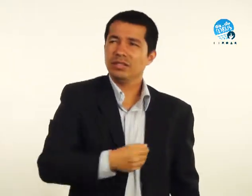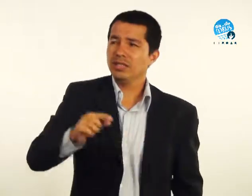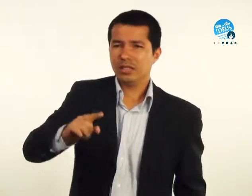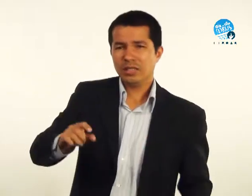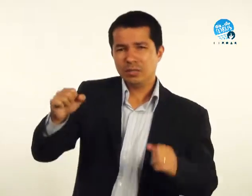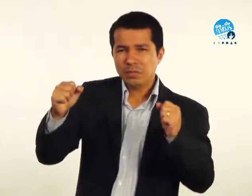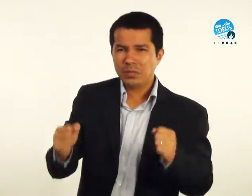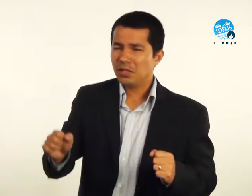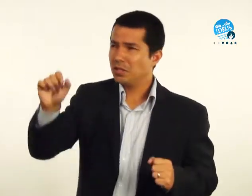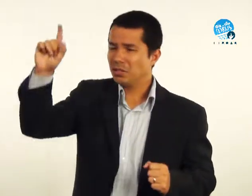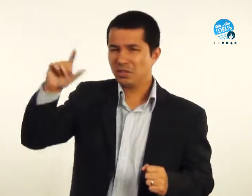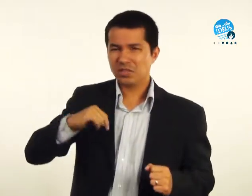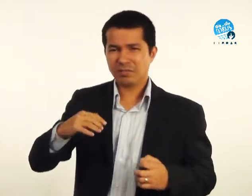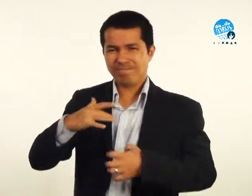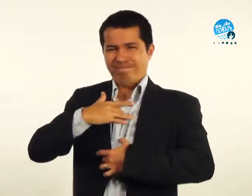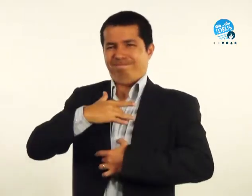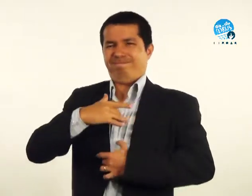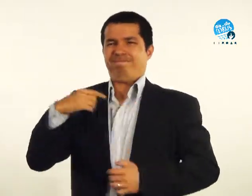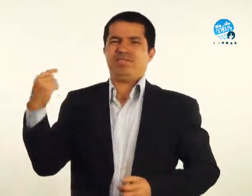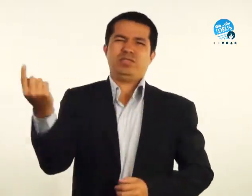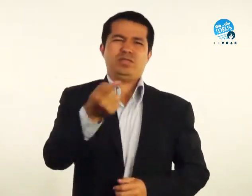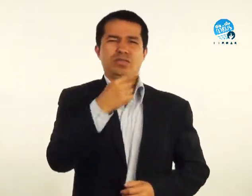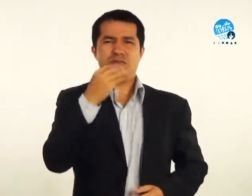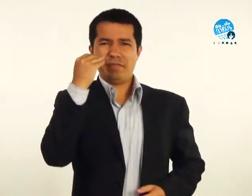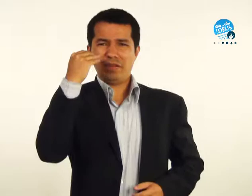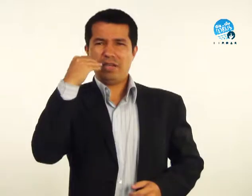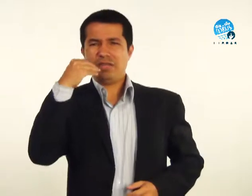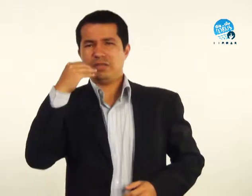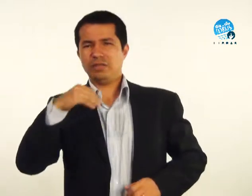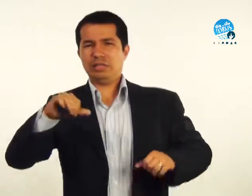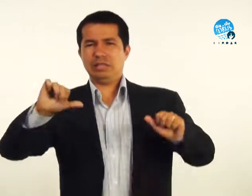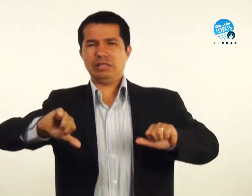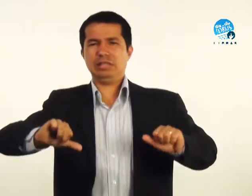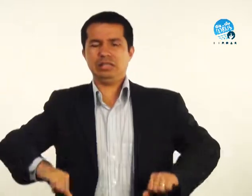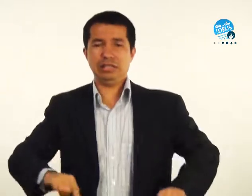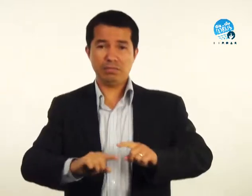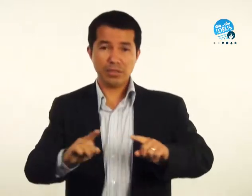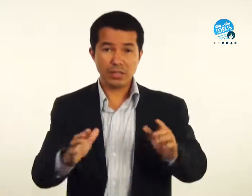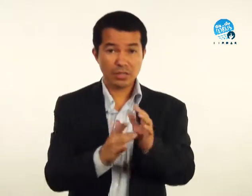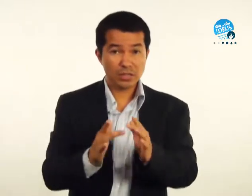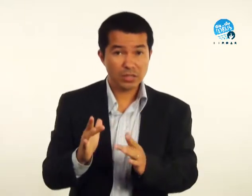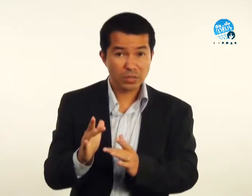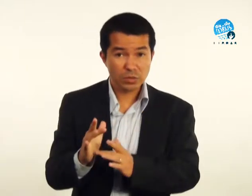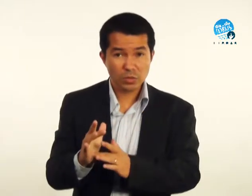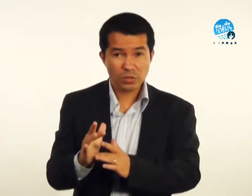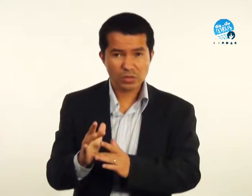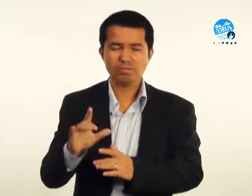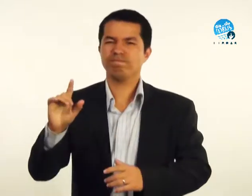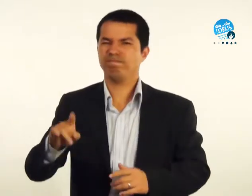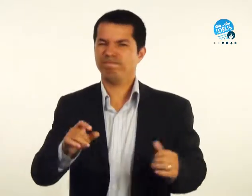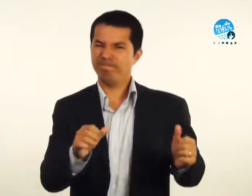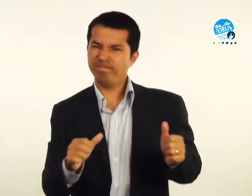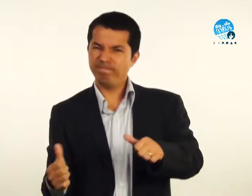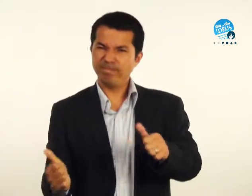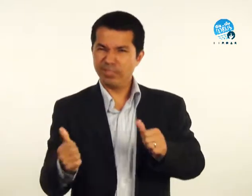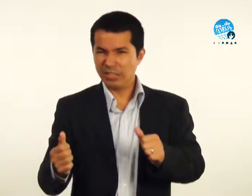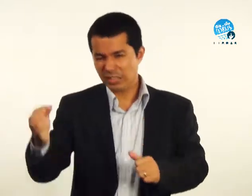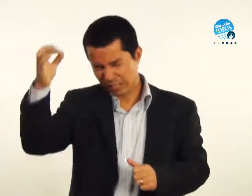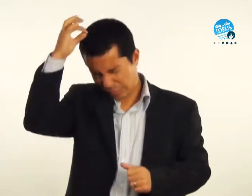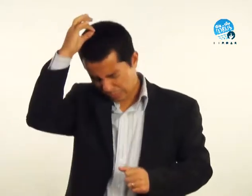é o poder dele que opera na nossa fraqueza. E a única pessoa que pode fazer isso é Jesus, que